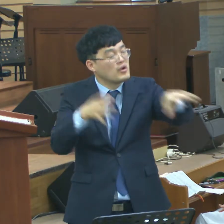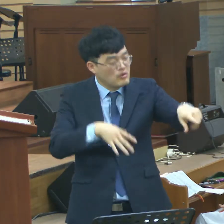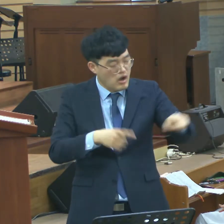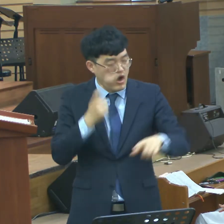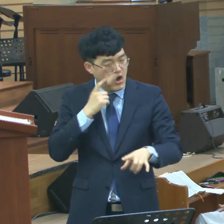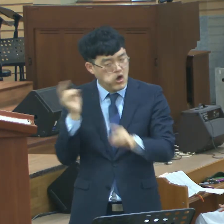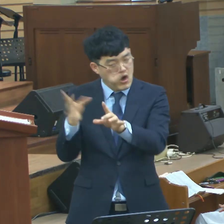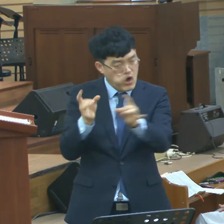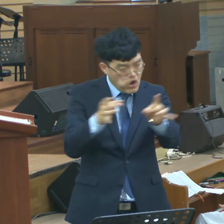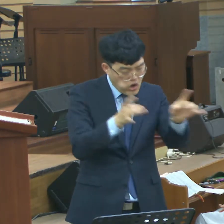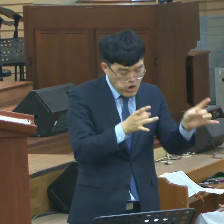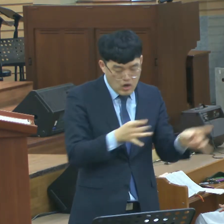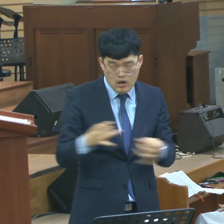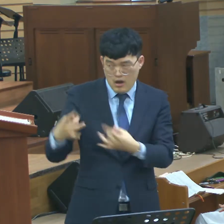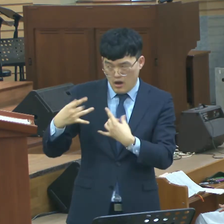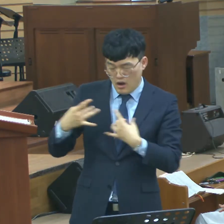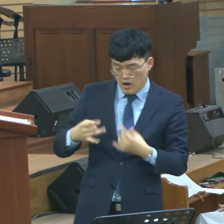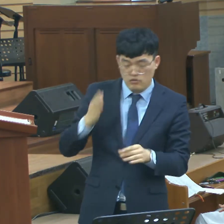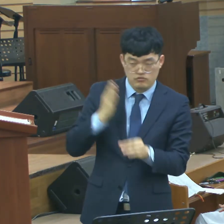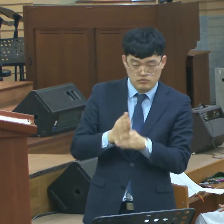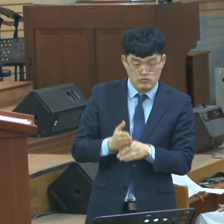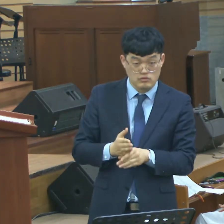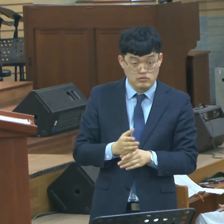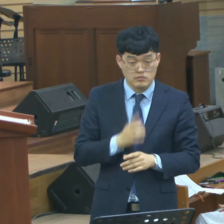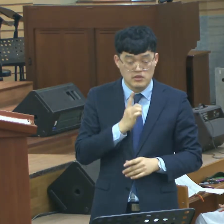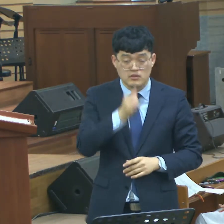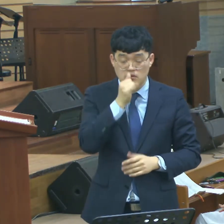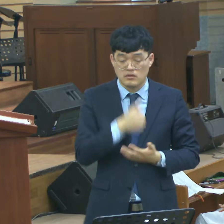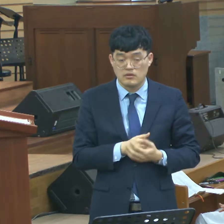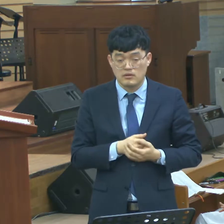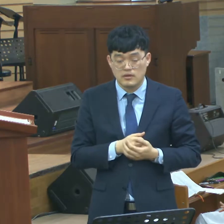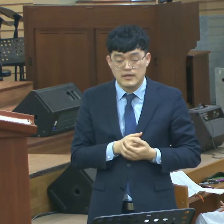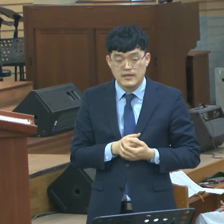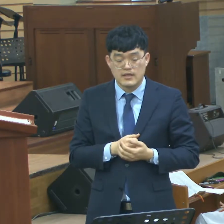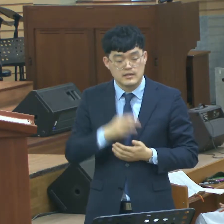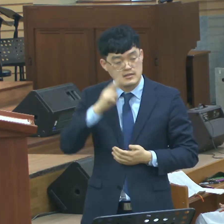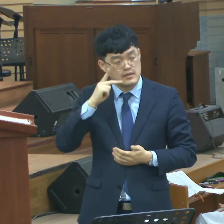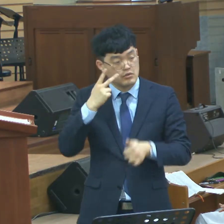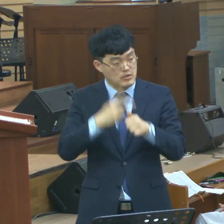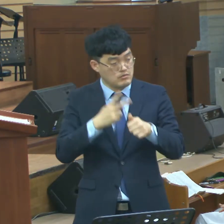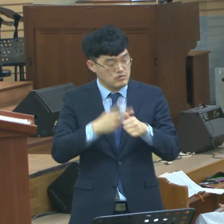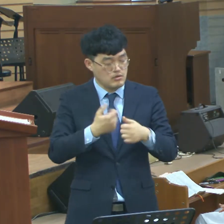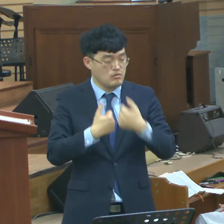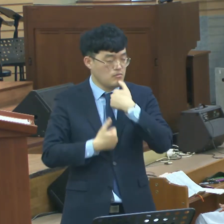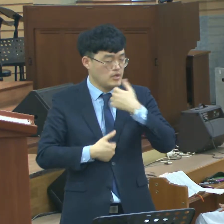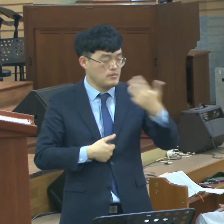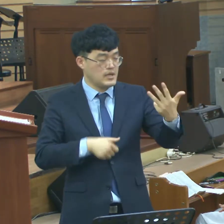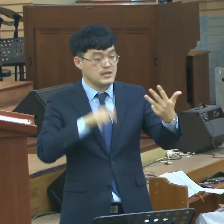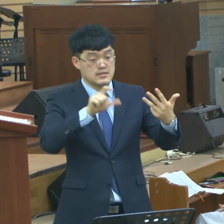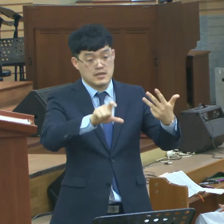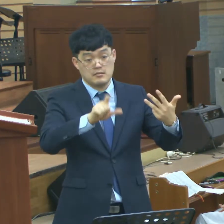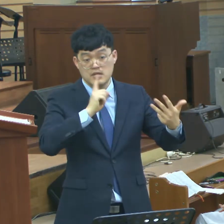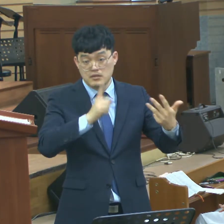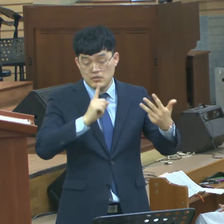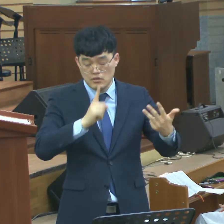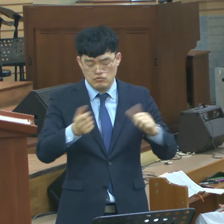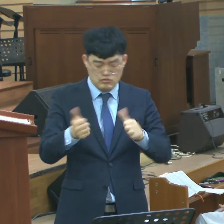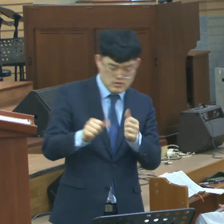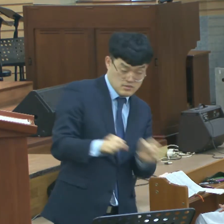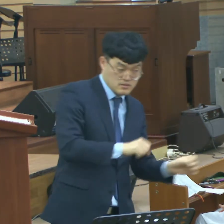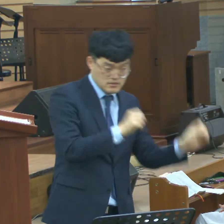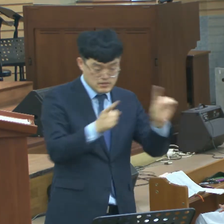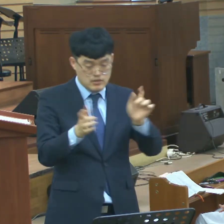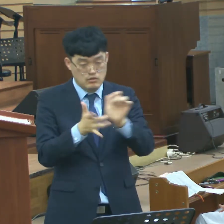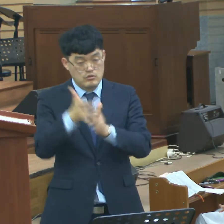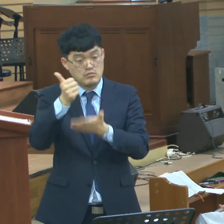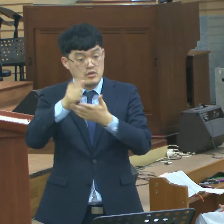하나님 계속 그렇게 마귀는 속삭인다고요. 사도 바울은 로마서 8장에서 죽은 자를 살리신 예수님에 대한 얘기를